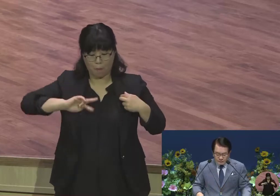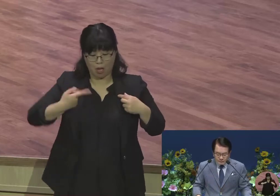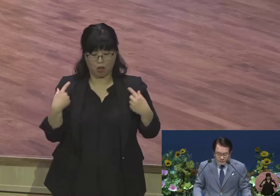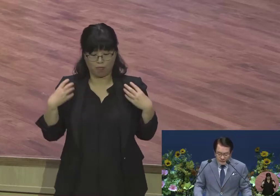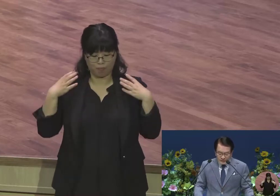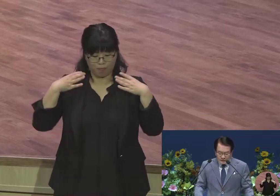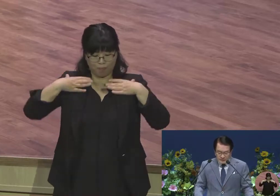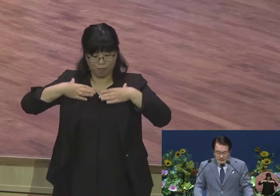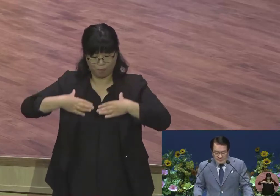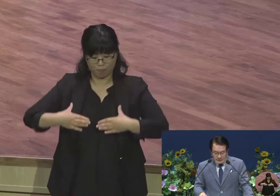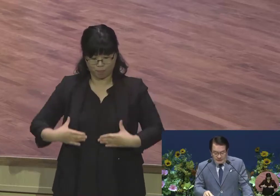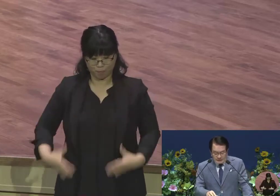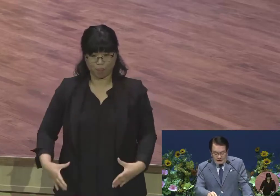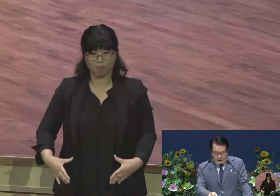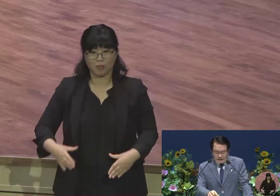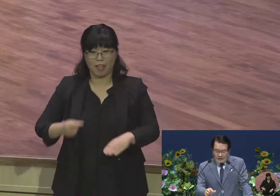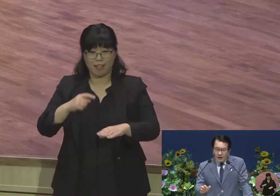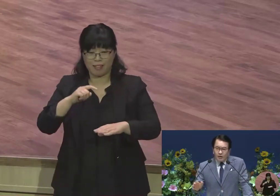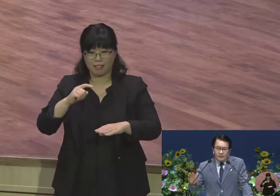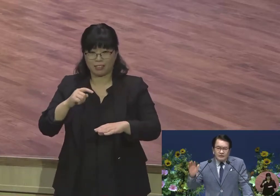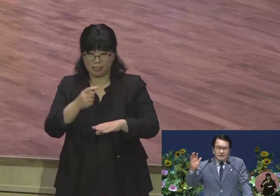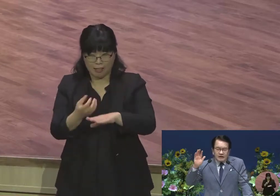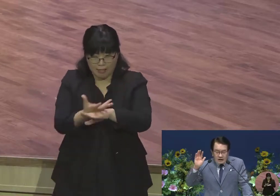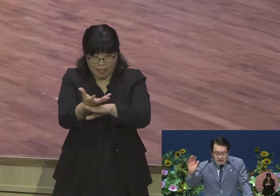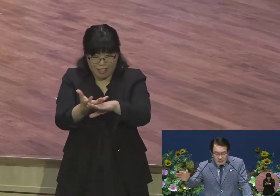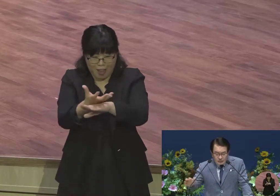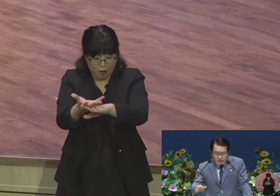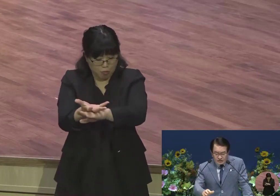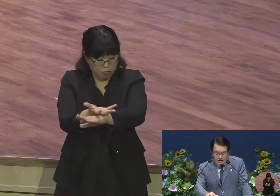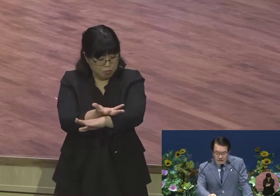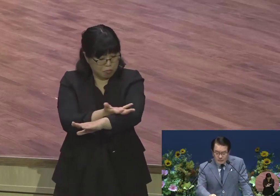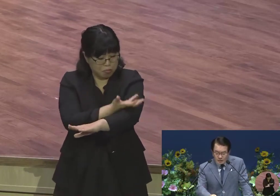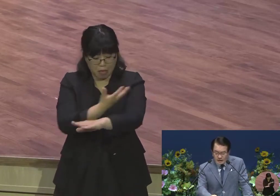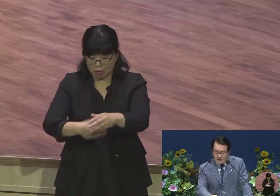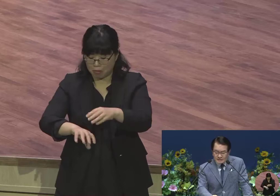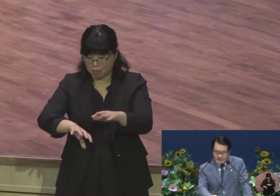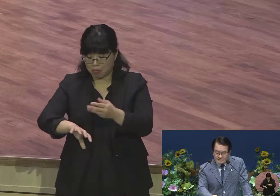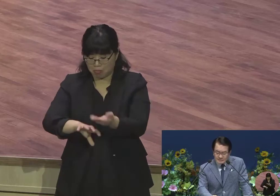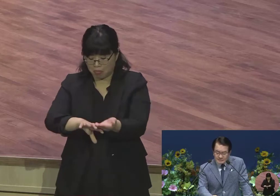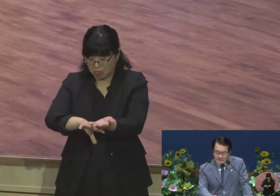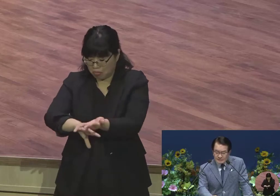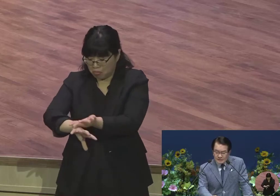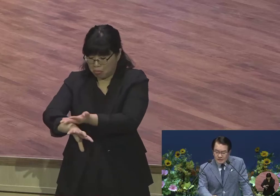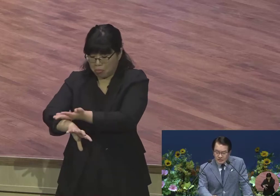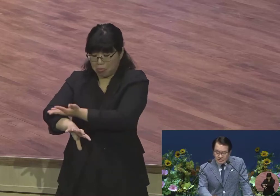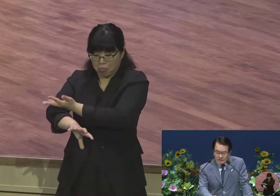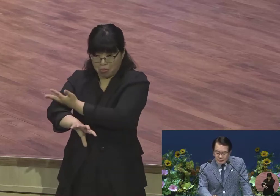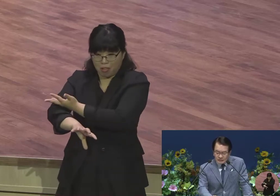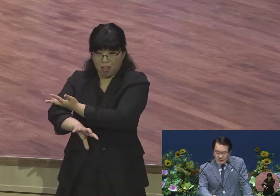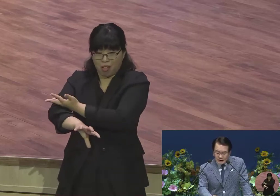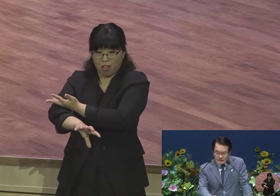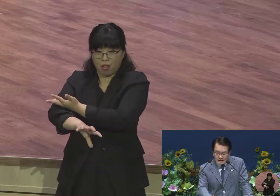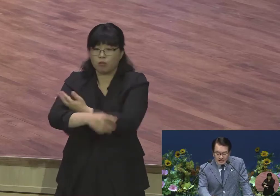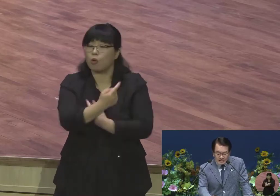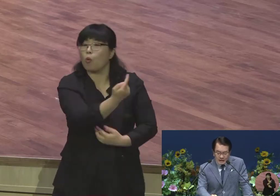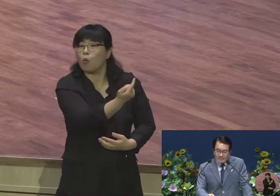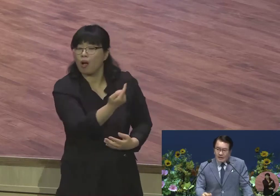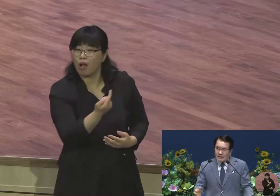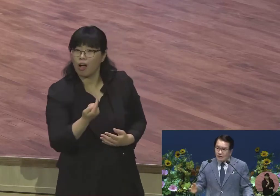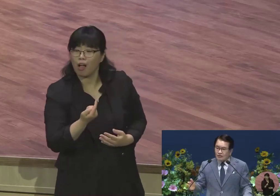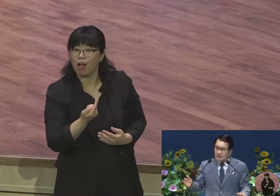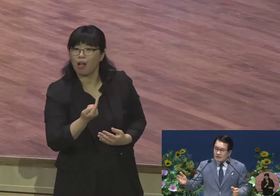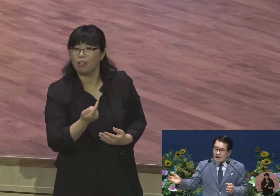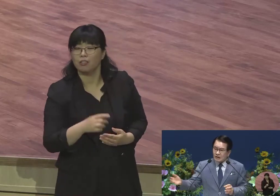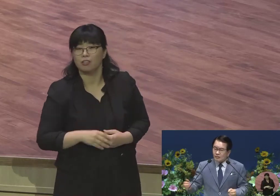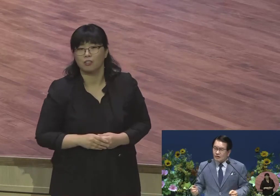속도로 그래 이삭이 야곱인지 전혀 눈치를 채지 못하게 했어요 그리고 어떻게 사냥을